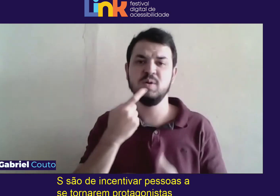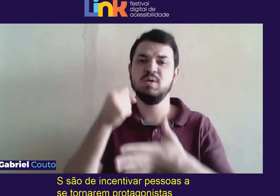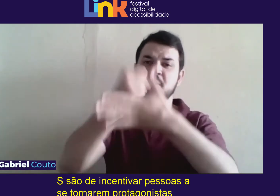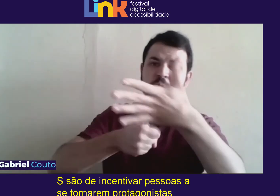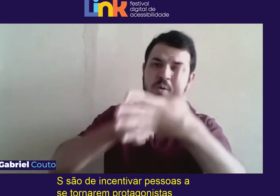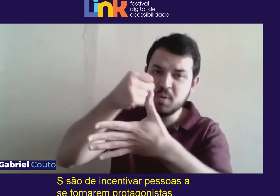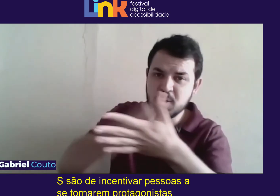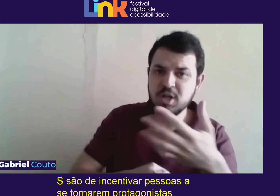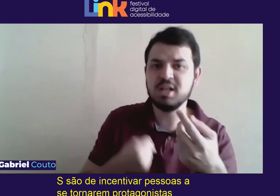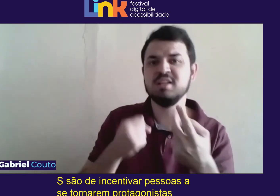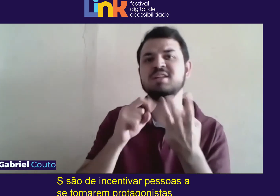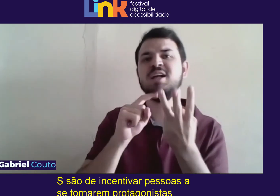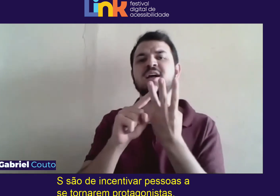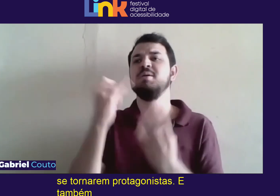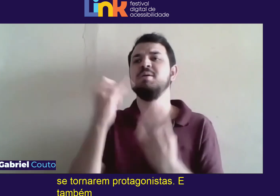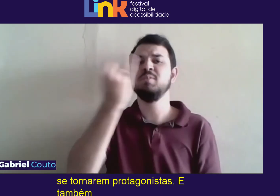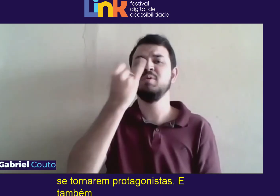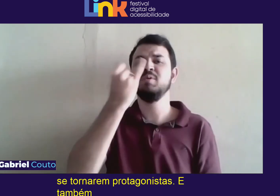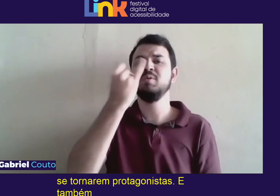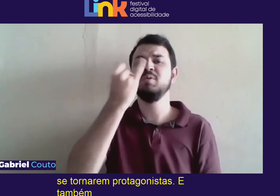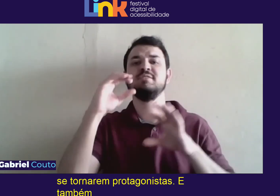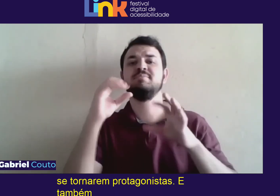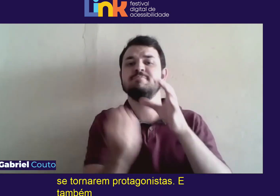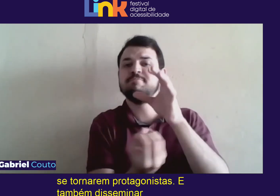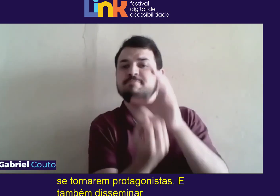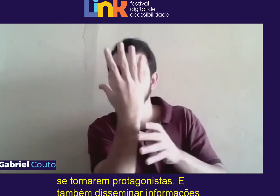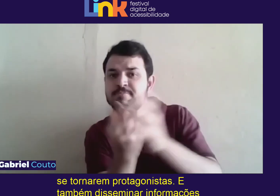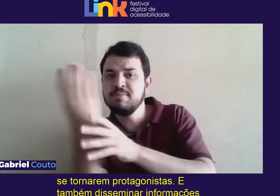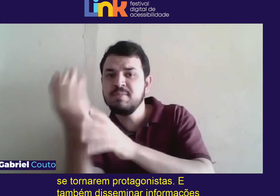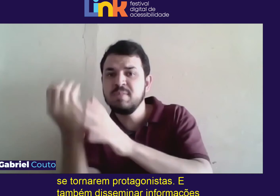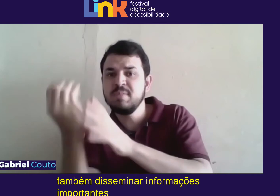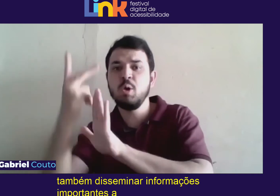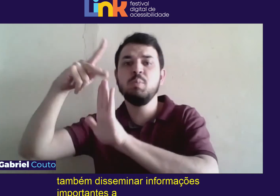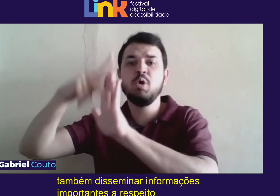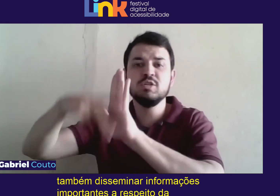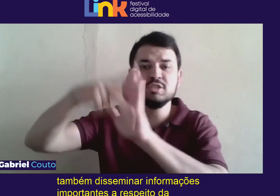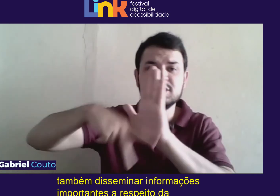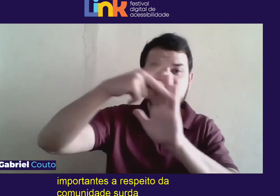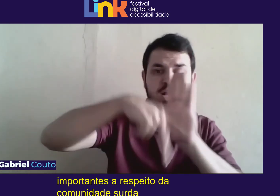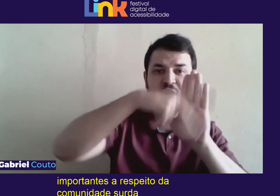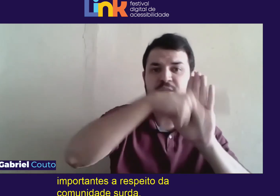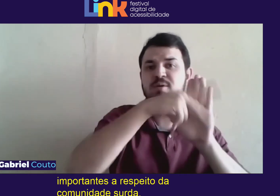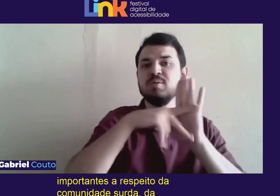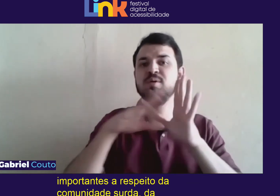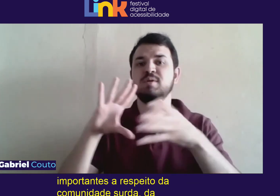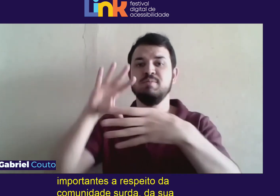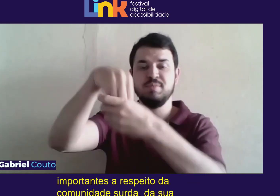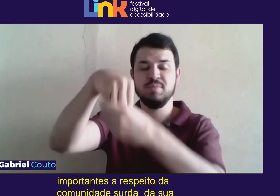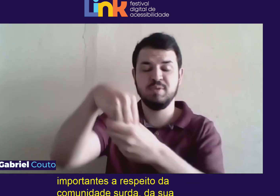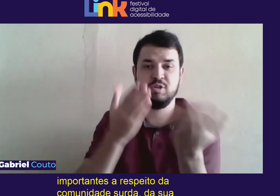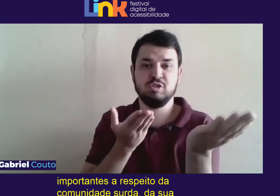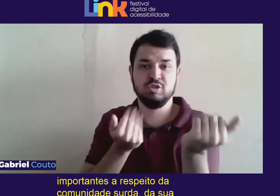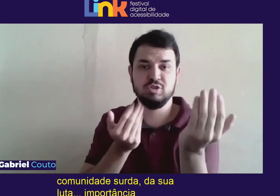a respeito da comunidade surda, da sua luta, a importância da criação de